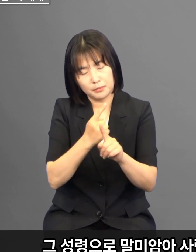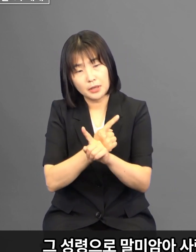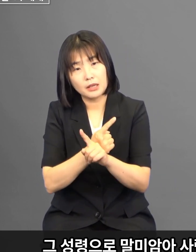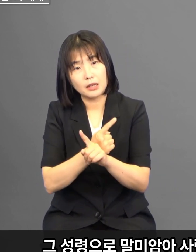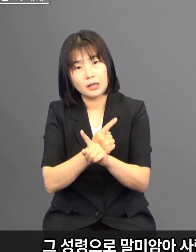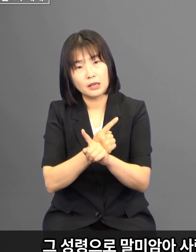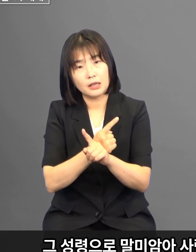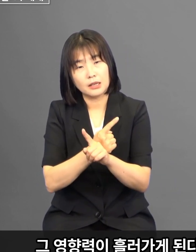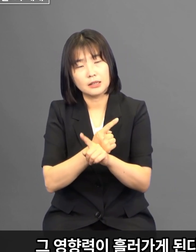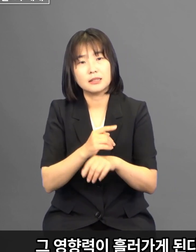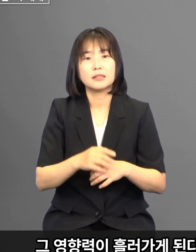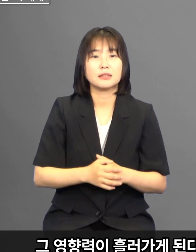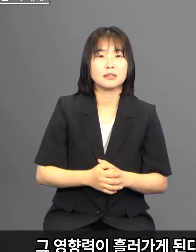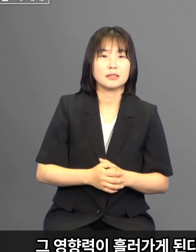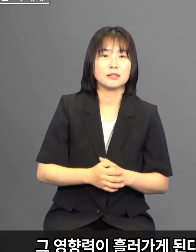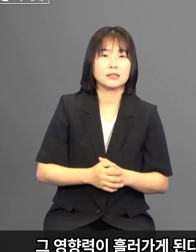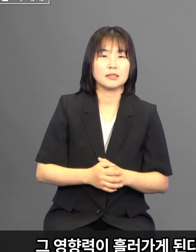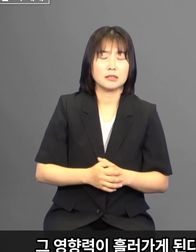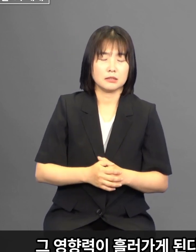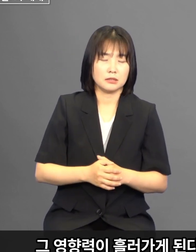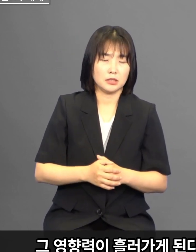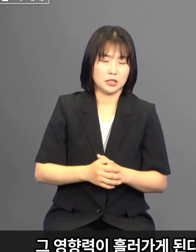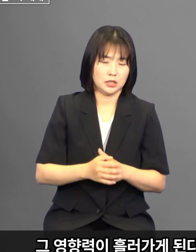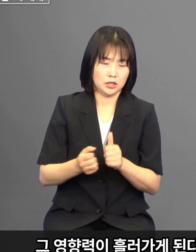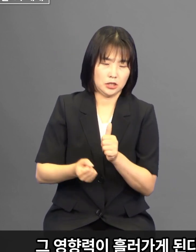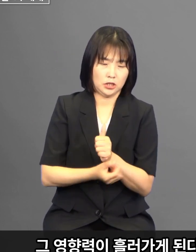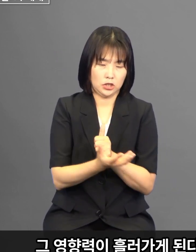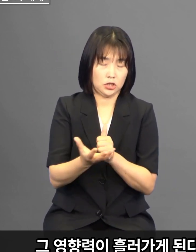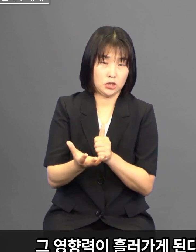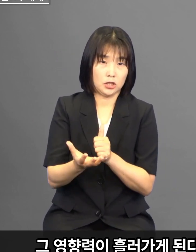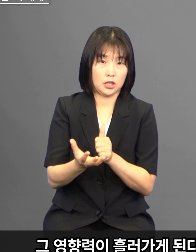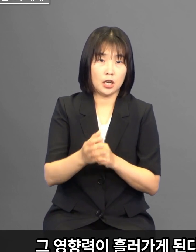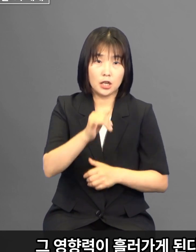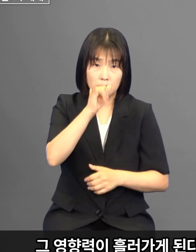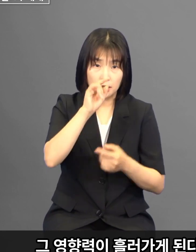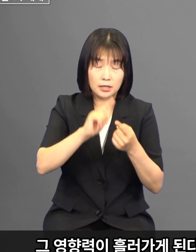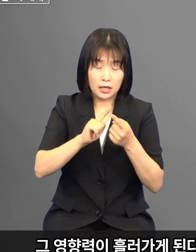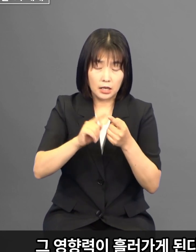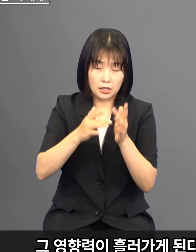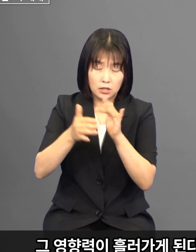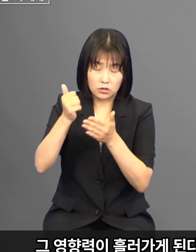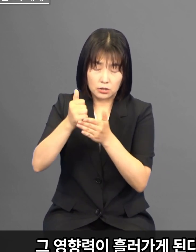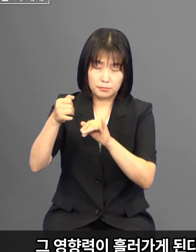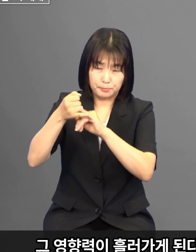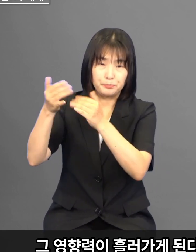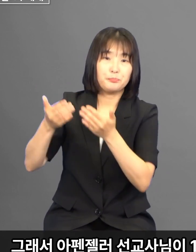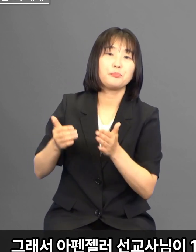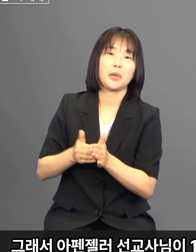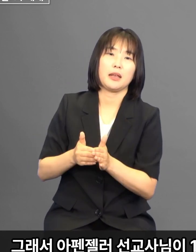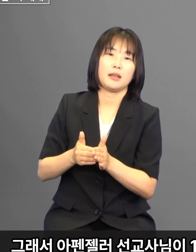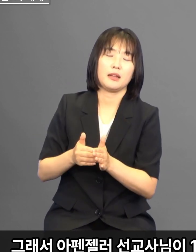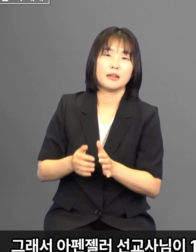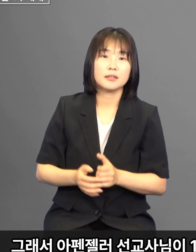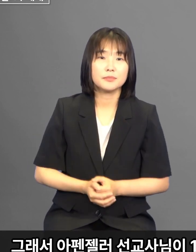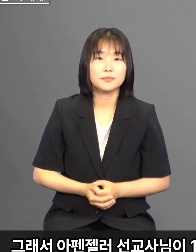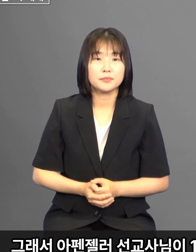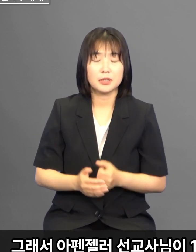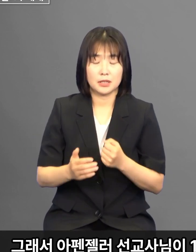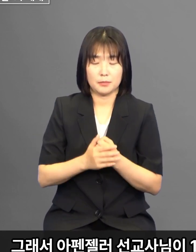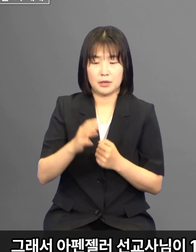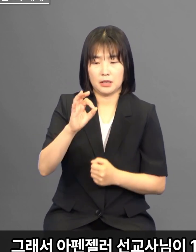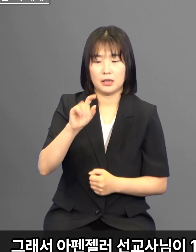생명의 강과 같은 그 영향력이 흘러가게 된다는 것을 예수님께서 약속해 주셨어요. 그래서 아펜젤러